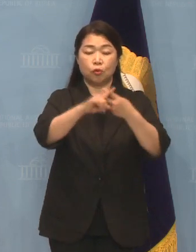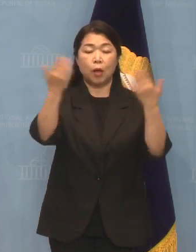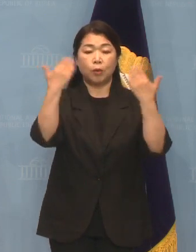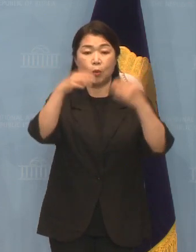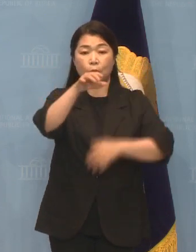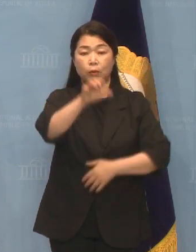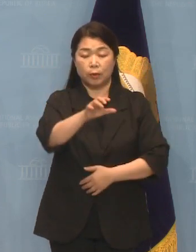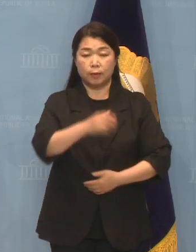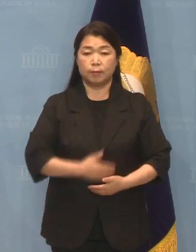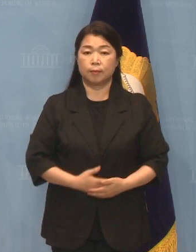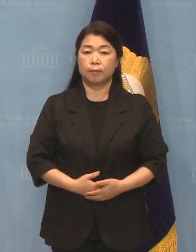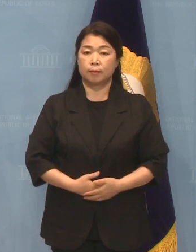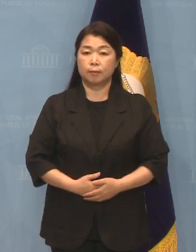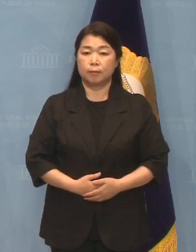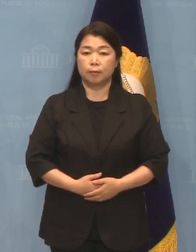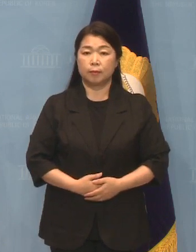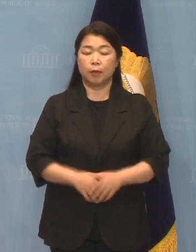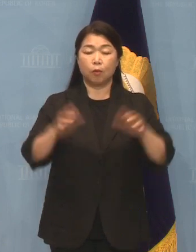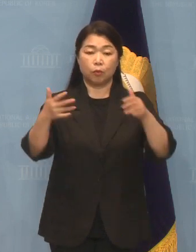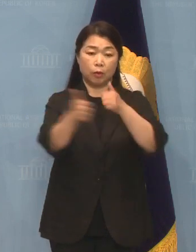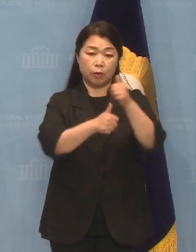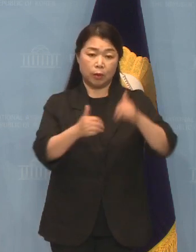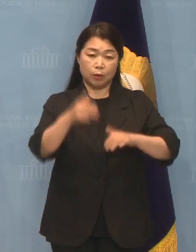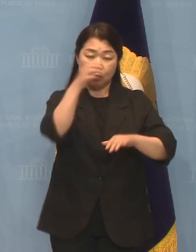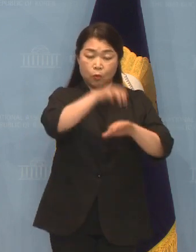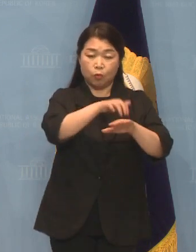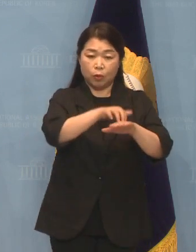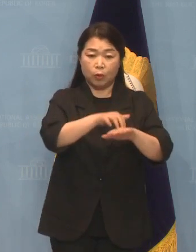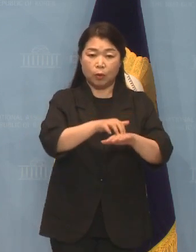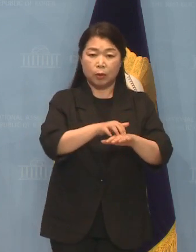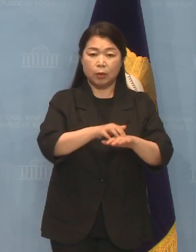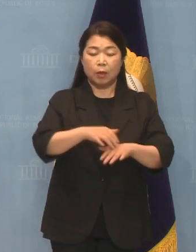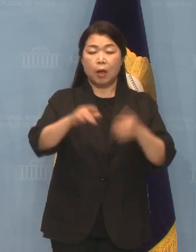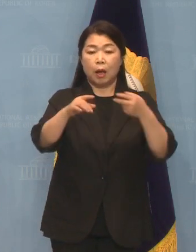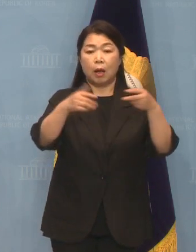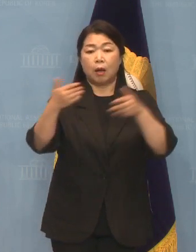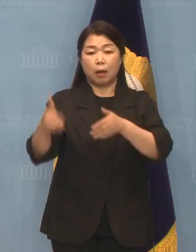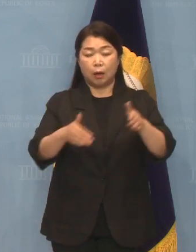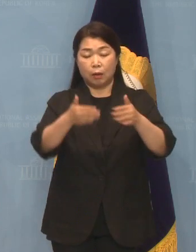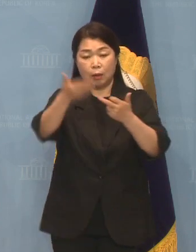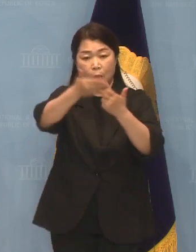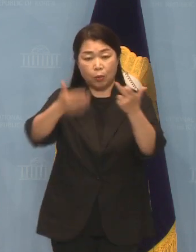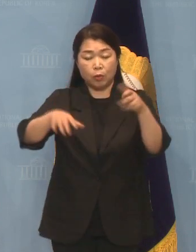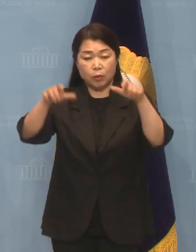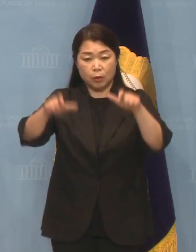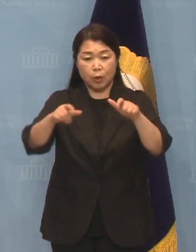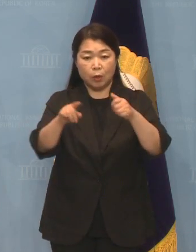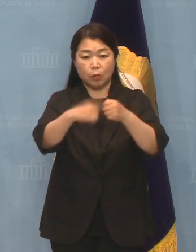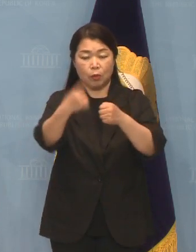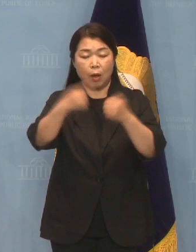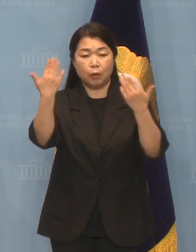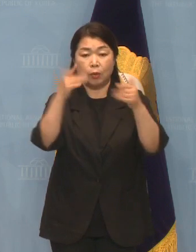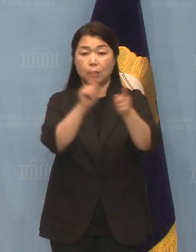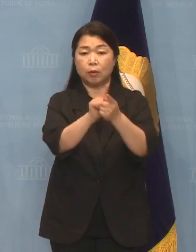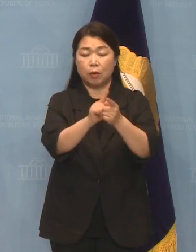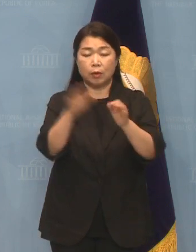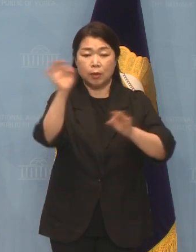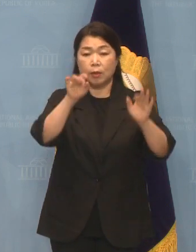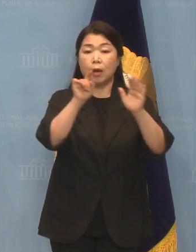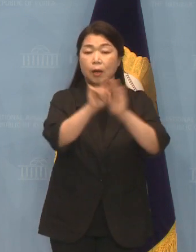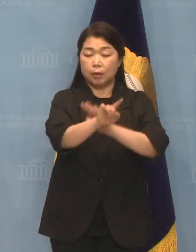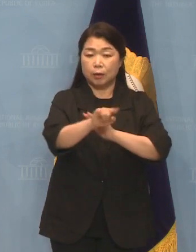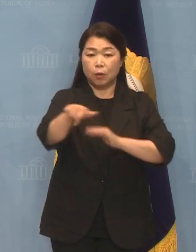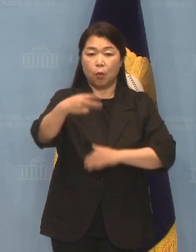실시됩니다. 그리고 국회의정연수원은 강원도 지역 초등학교를 대상으로 하여 찾아가는 국회 고성연수원